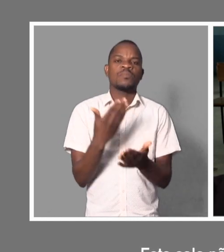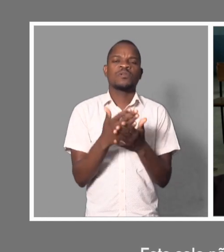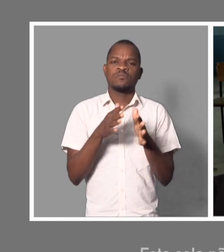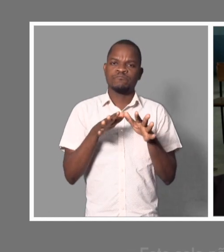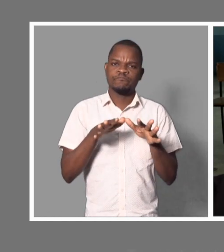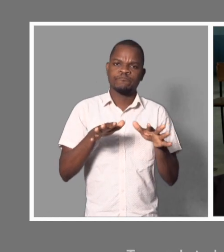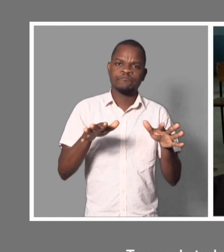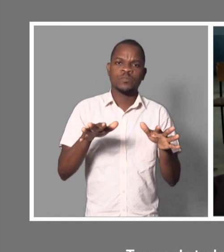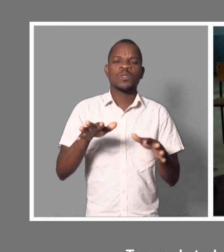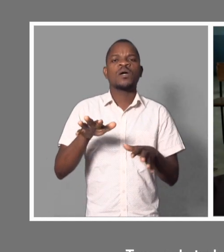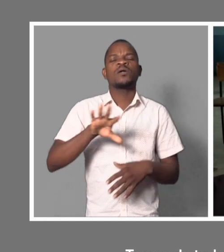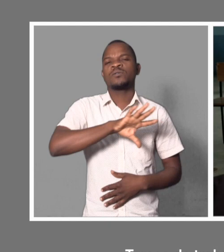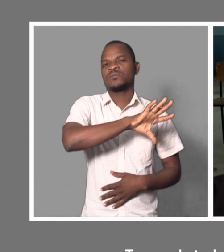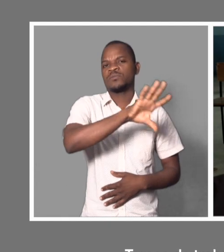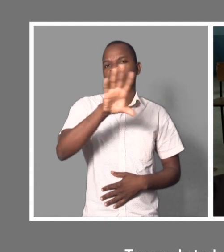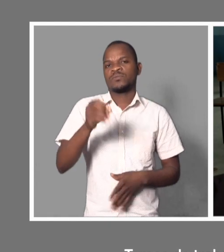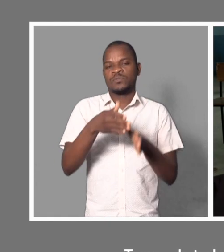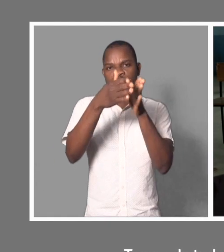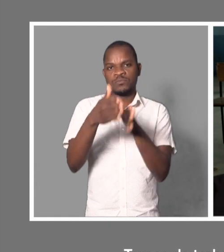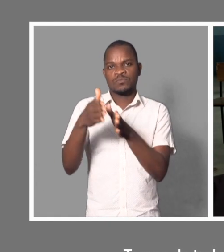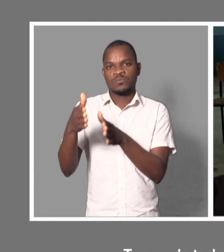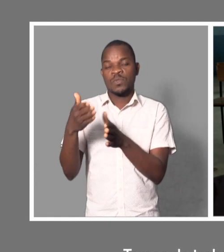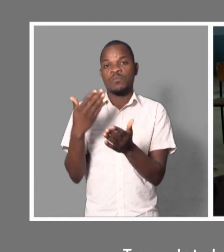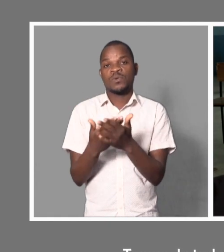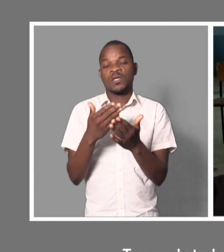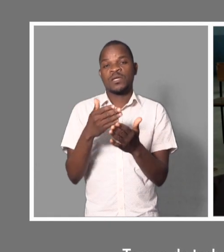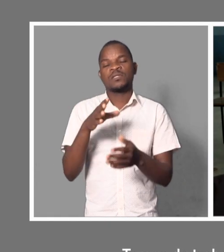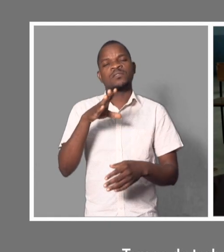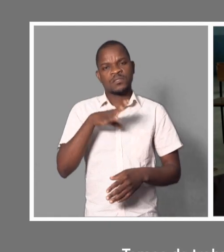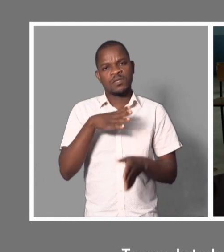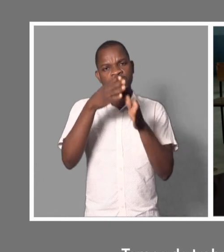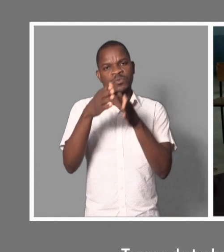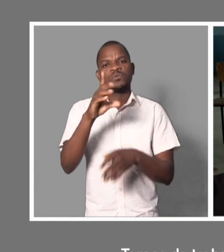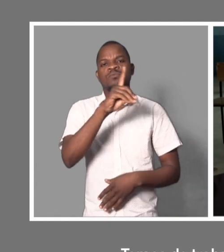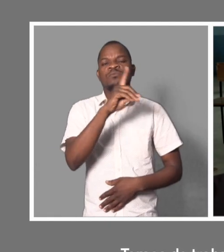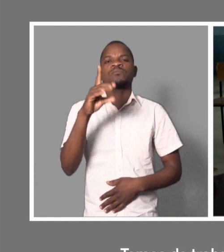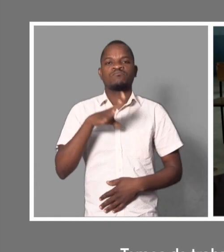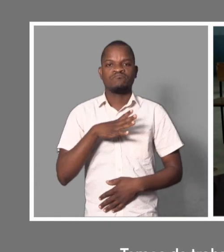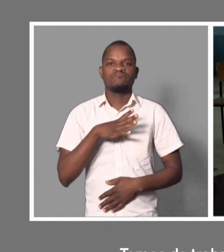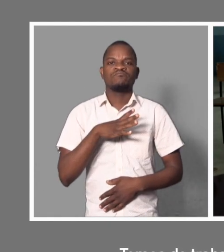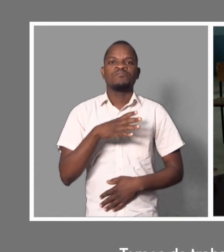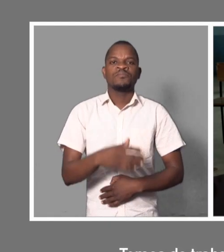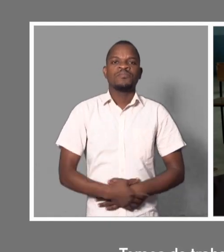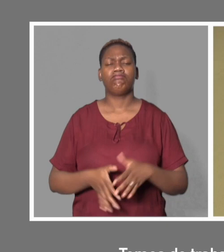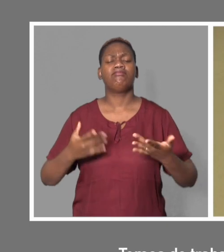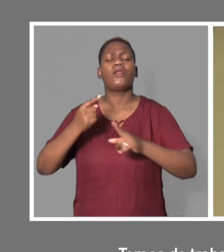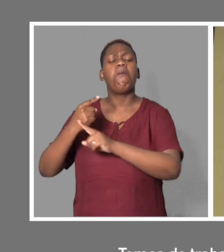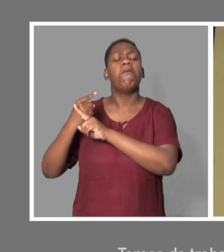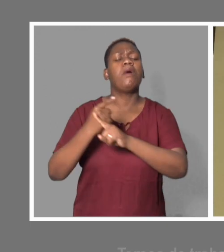Tem se trabalhar mais para se abranger a todos, para saberem que Moamba é a pessoa protetora de distância.